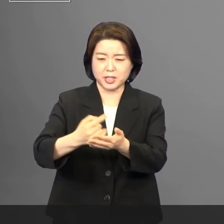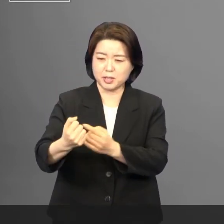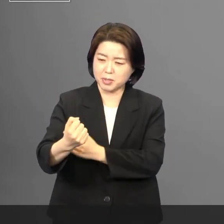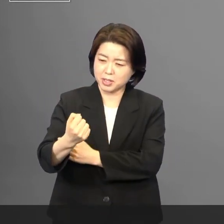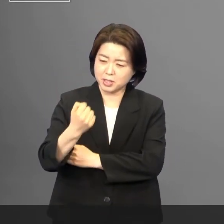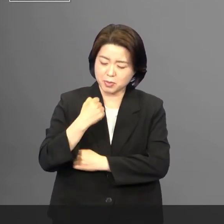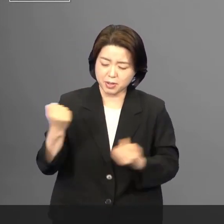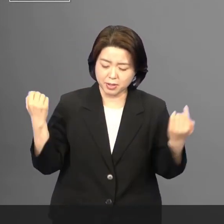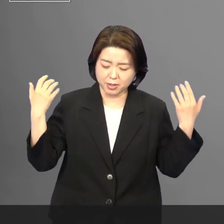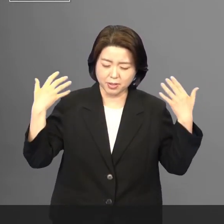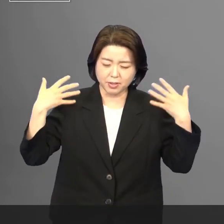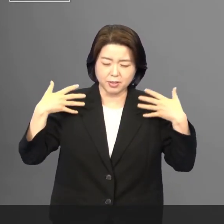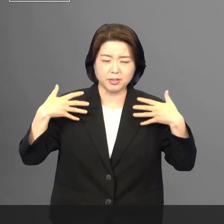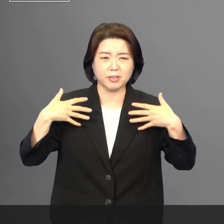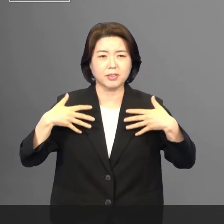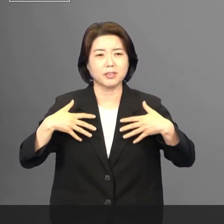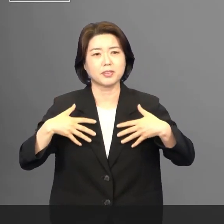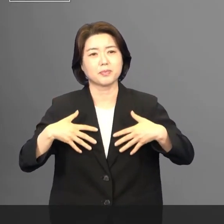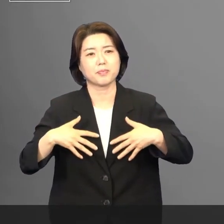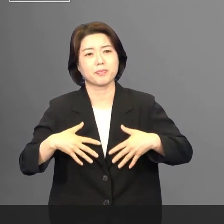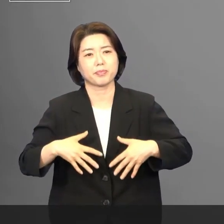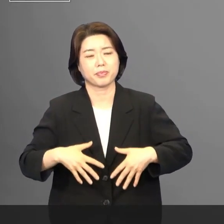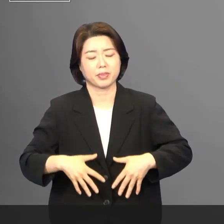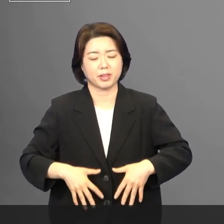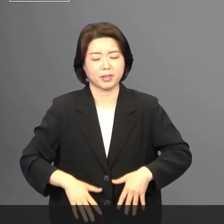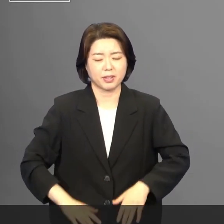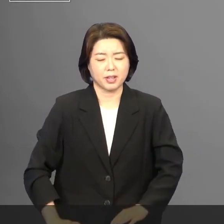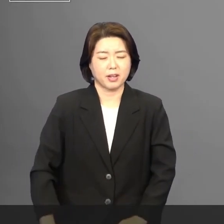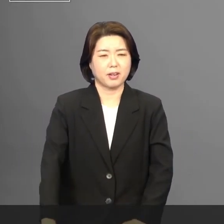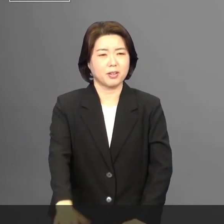은혜를 힘입어 어여시 바로 서리라